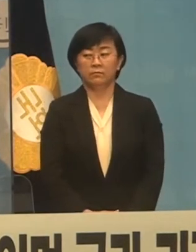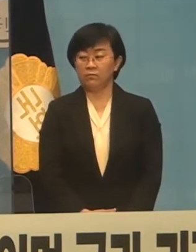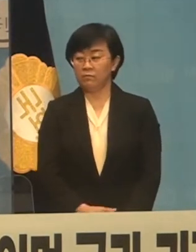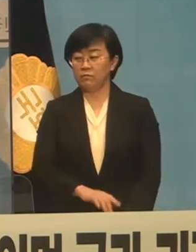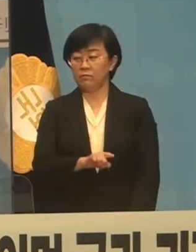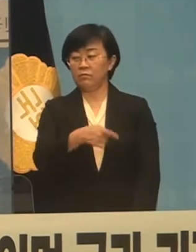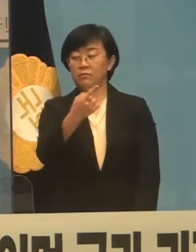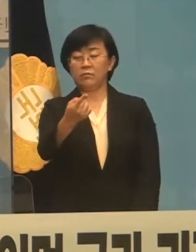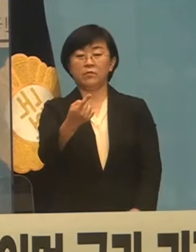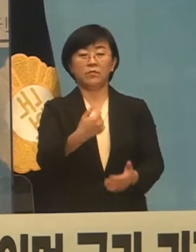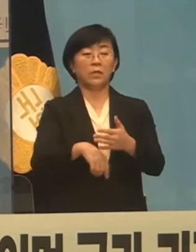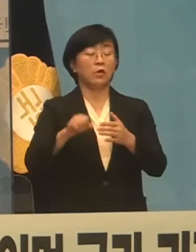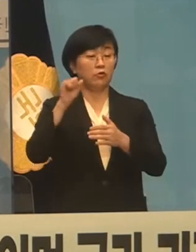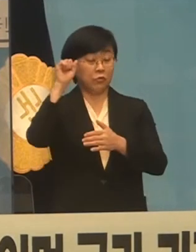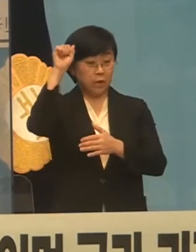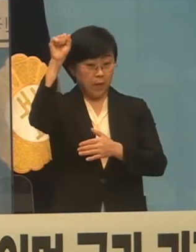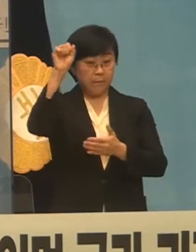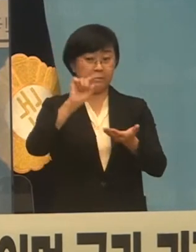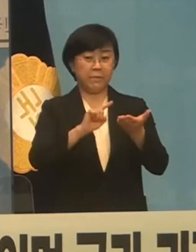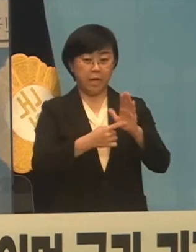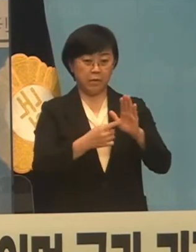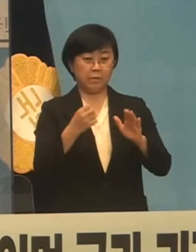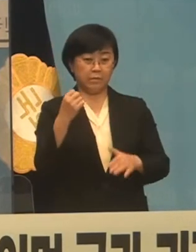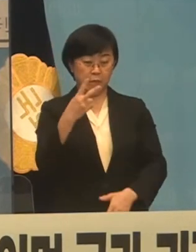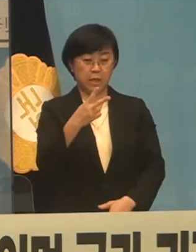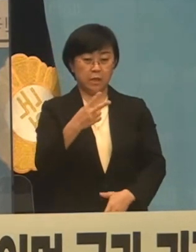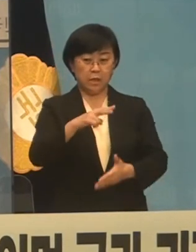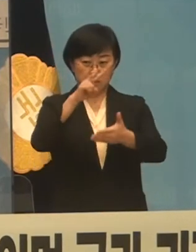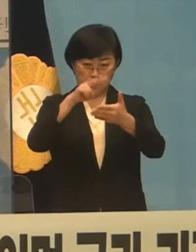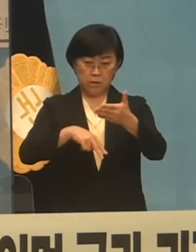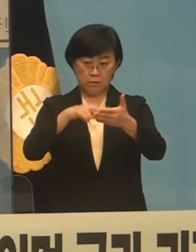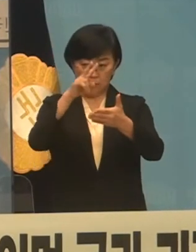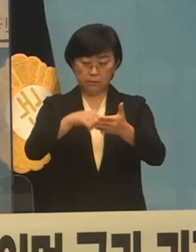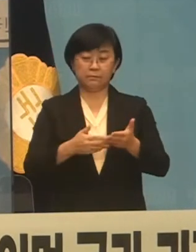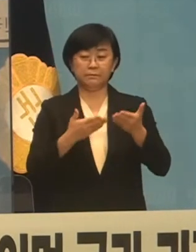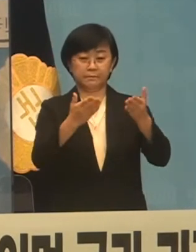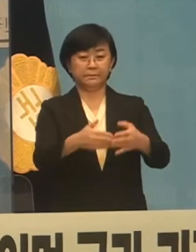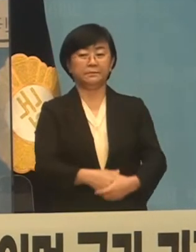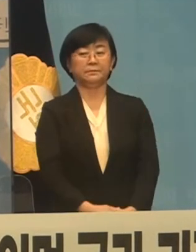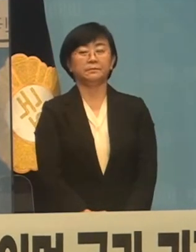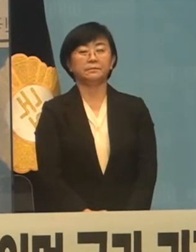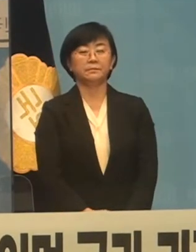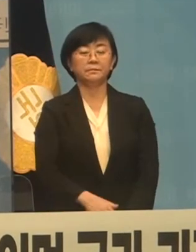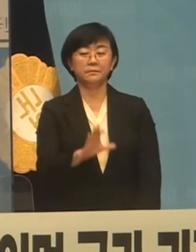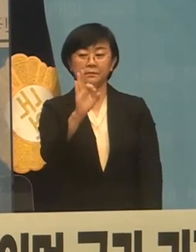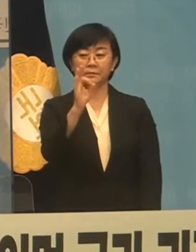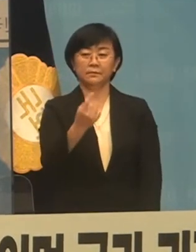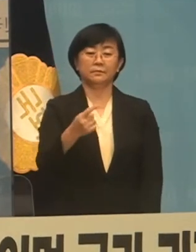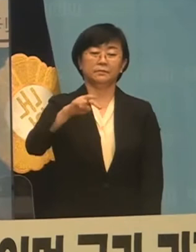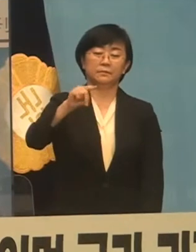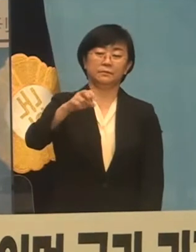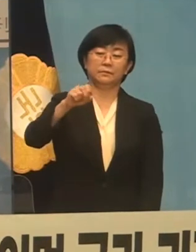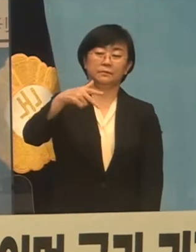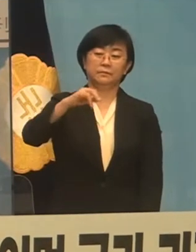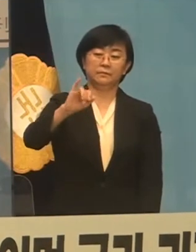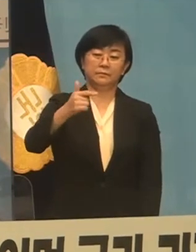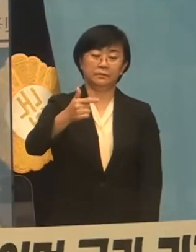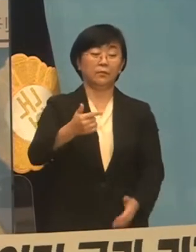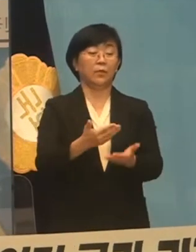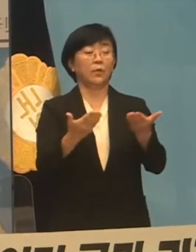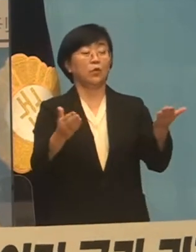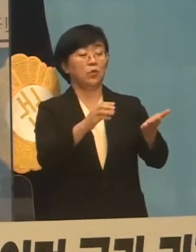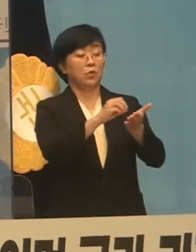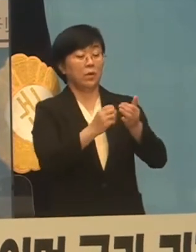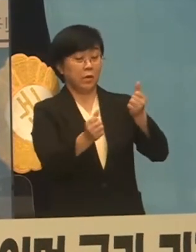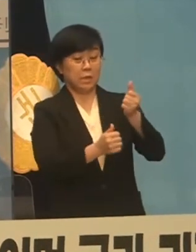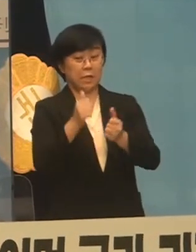네, 이어서 규탄 발언 및 기자견문 낭독을 하겠습니다. 오승진 두산 공작기계 노동조합